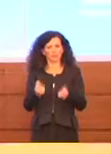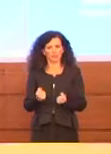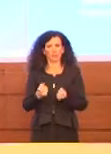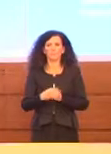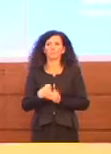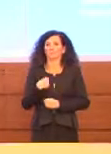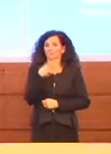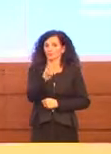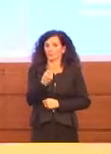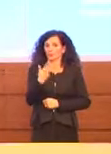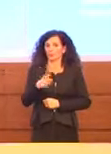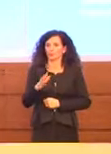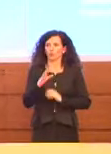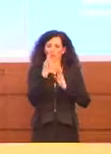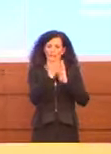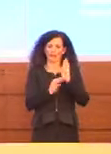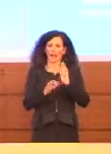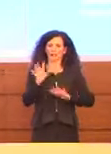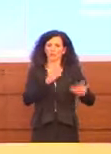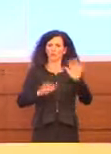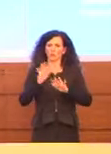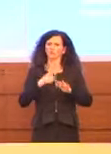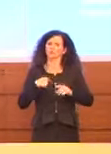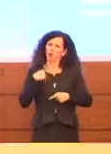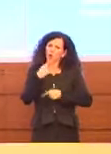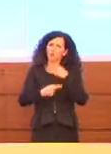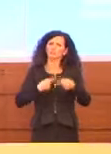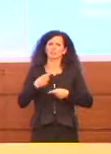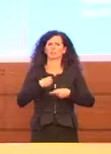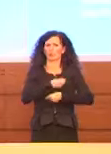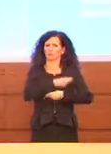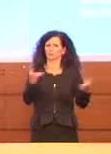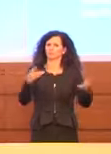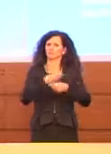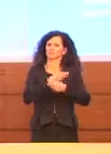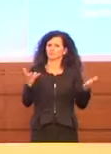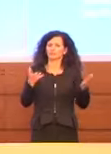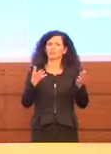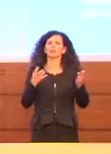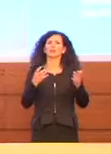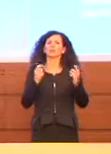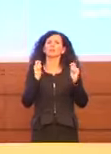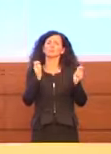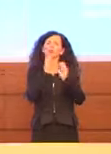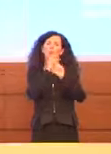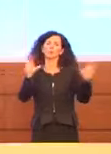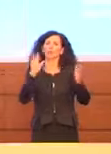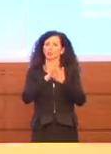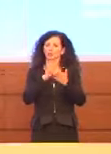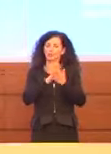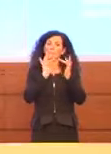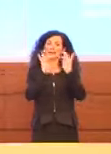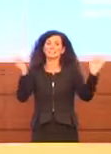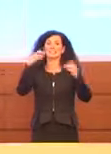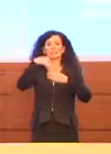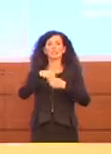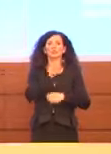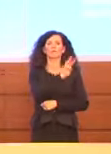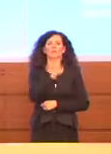continueremo a fornirli attraverso il consueto comunicato stampa e sul nostro sito